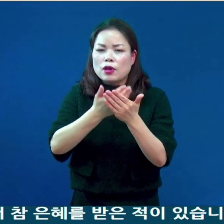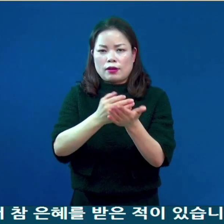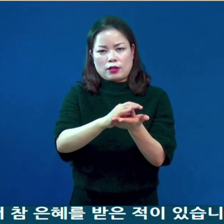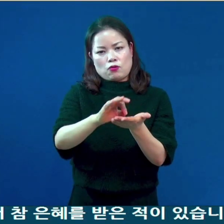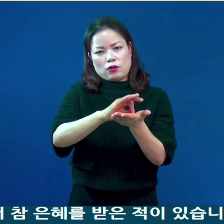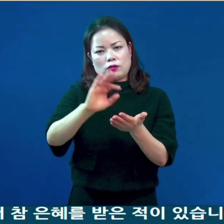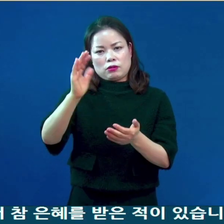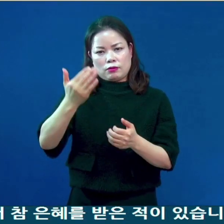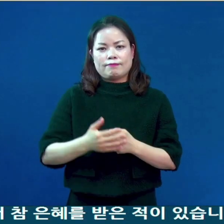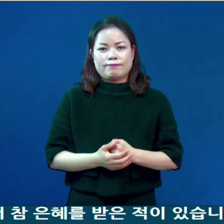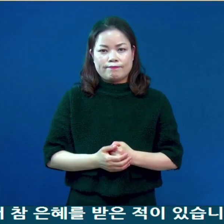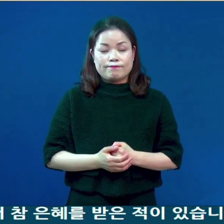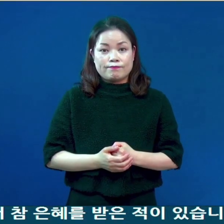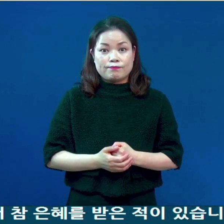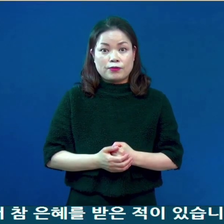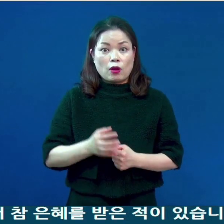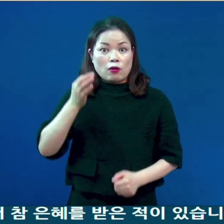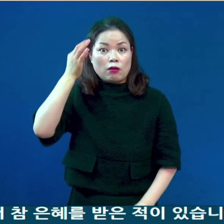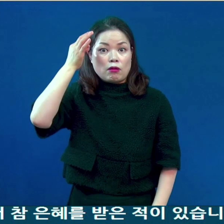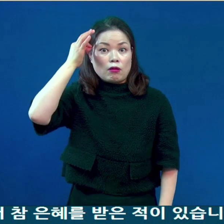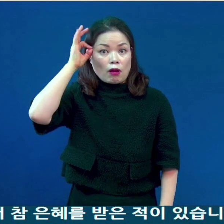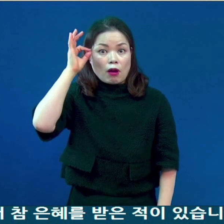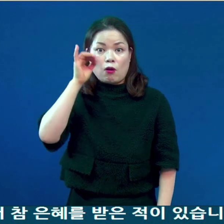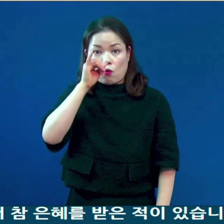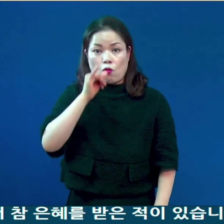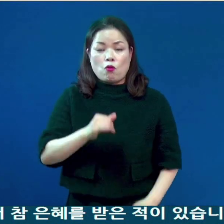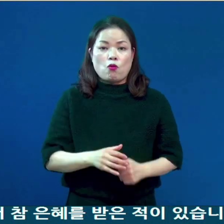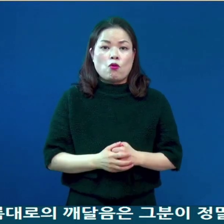사용하시는구나. 이런 깨달음이 있었습니다.